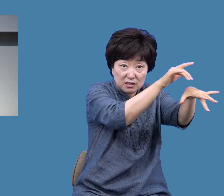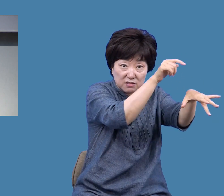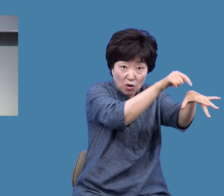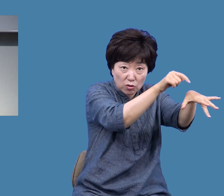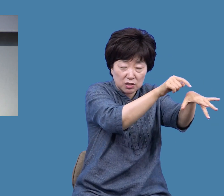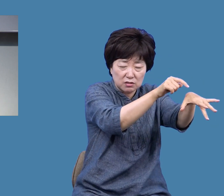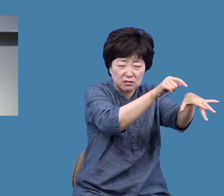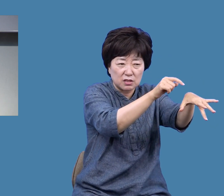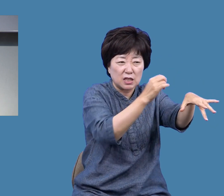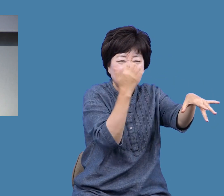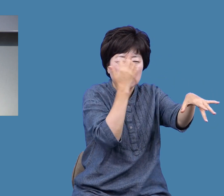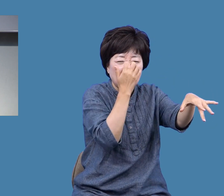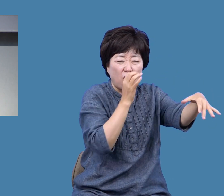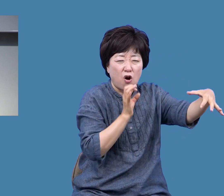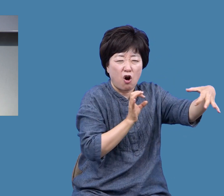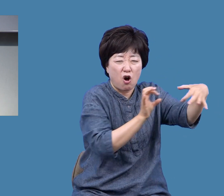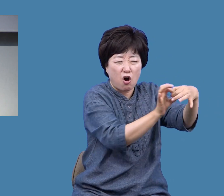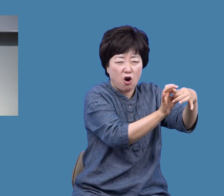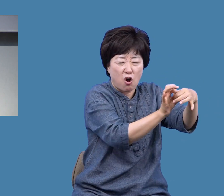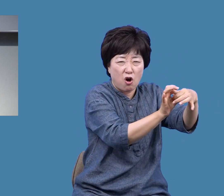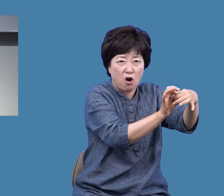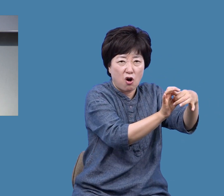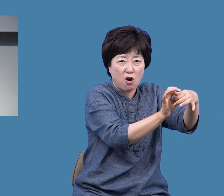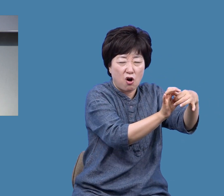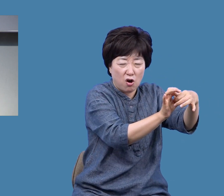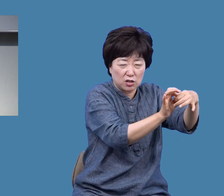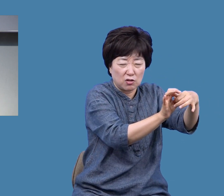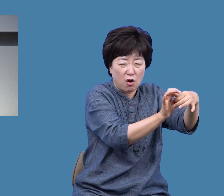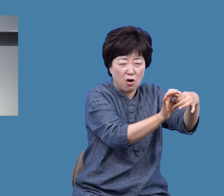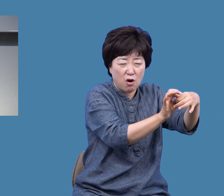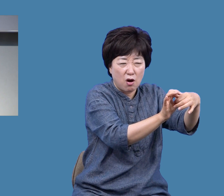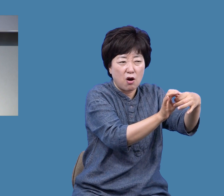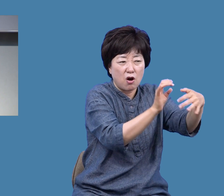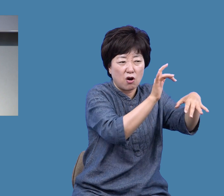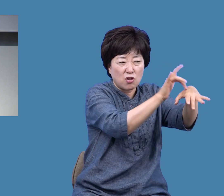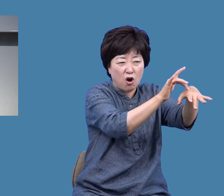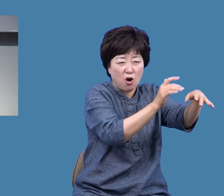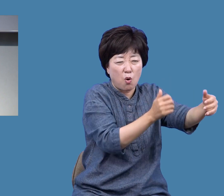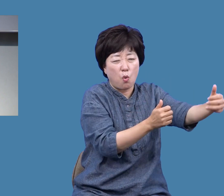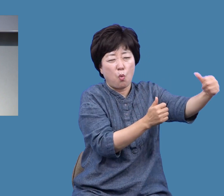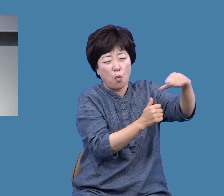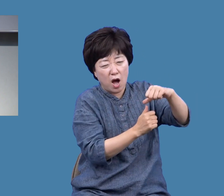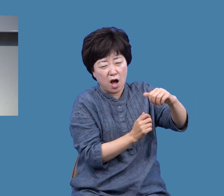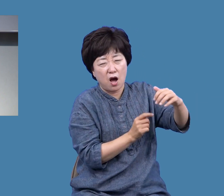미칩니다. 한쪽에서 다른 쪽으로 흘러가요. 그런데 성령께서는 그렇게 하지 않으세요.